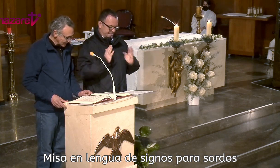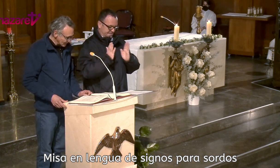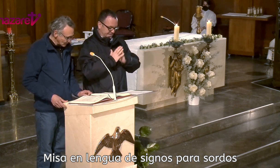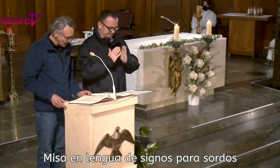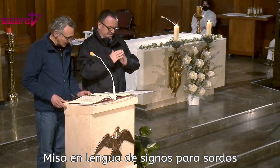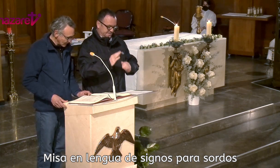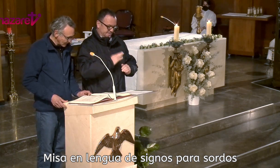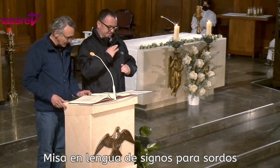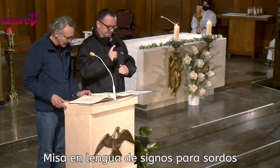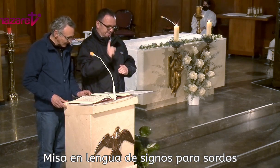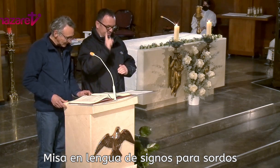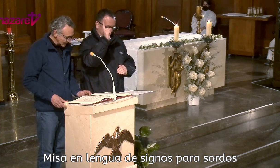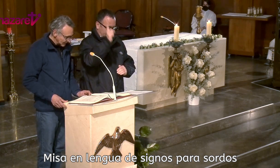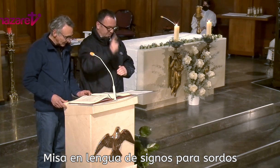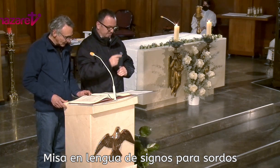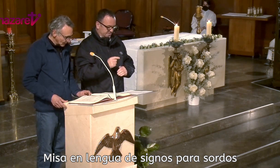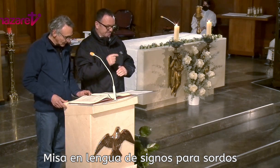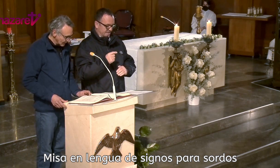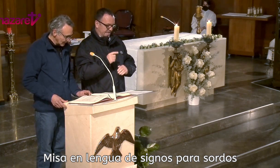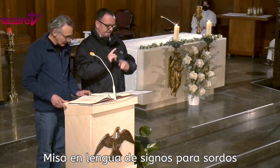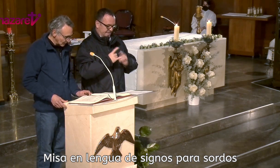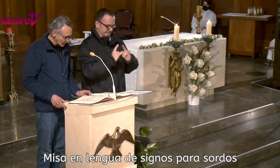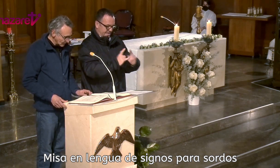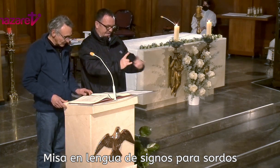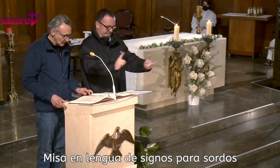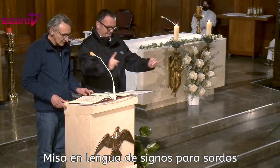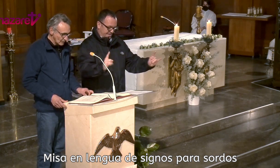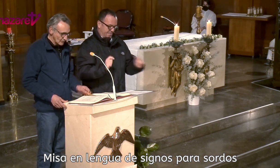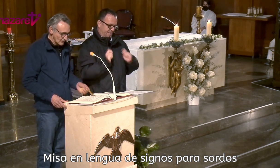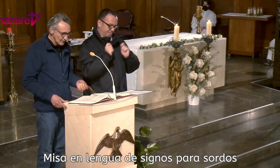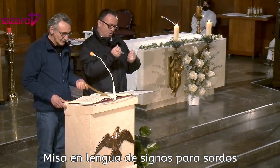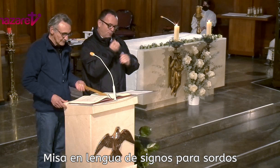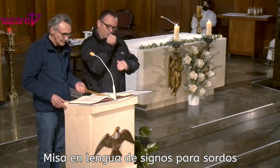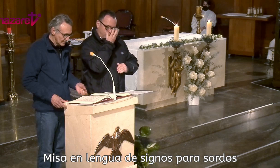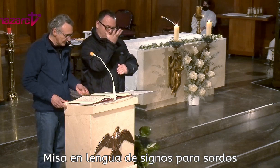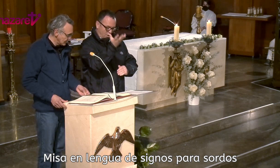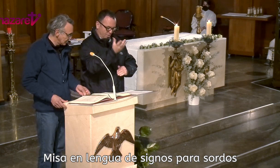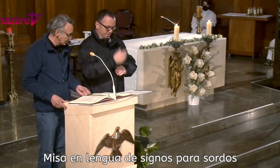Señor, crecerá en los atrios de nuestro Dios.